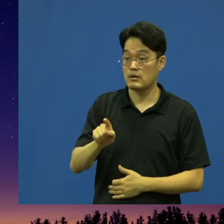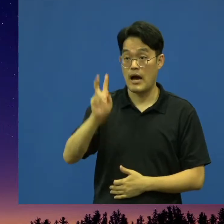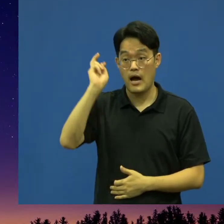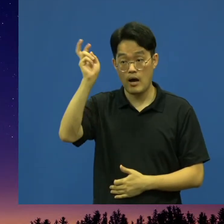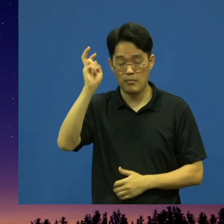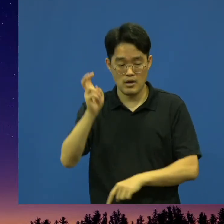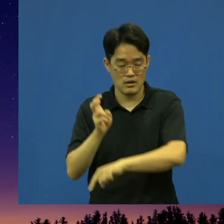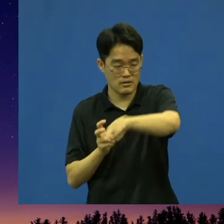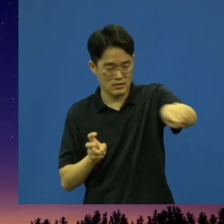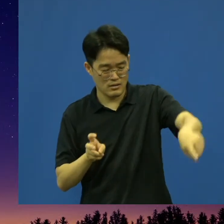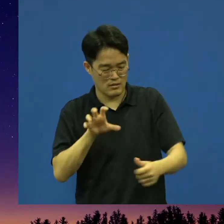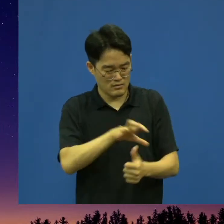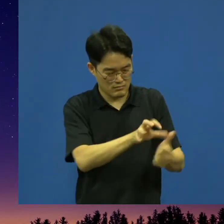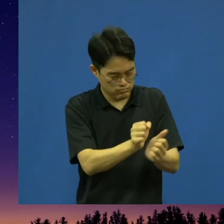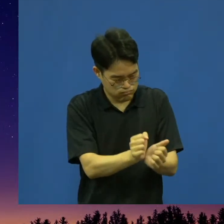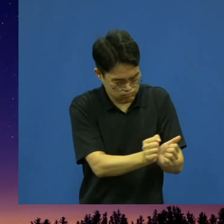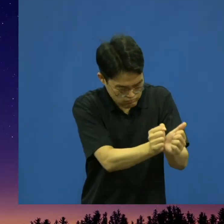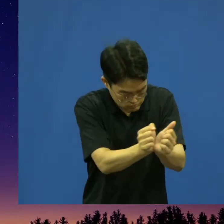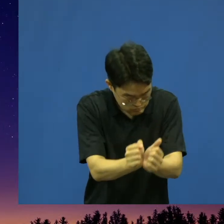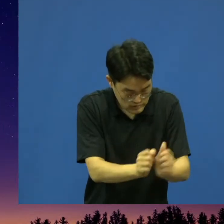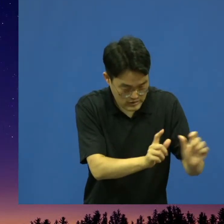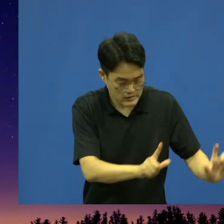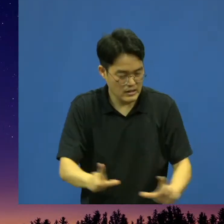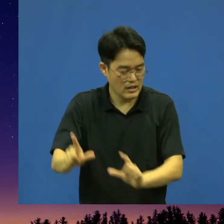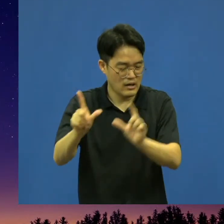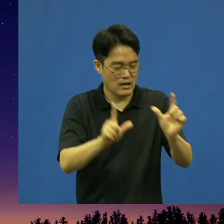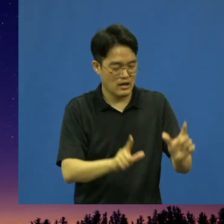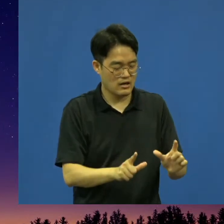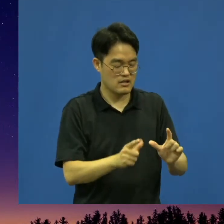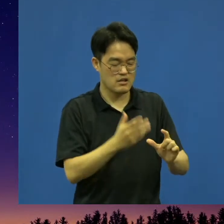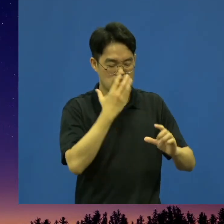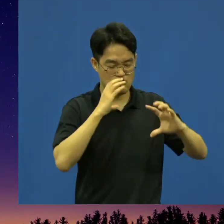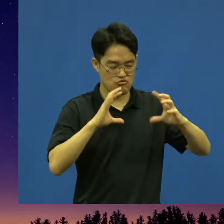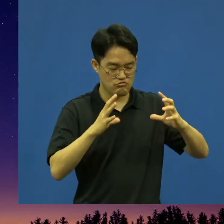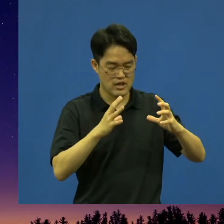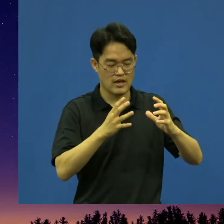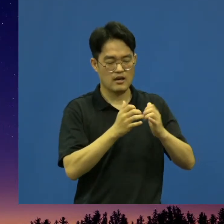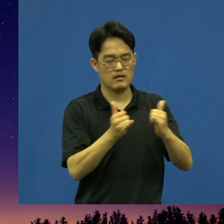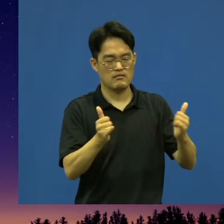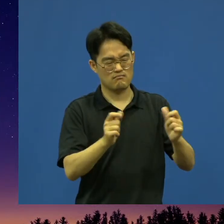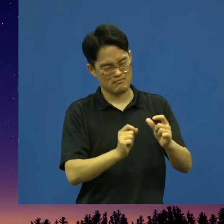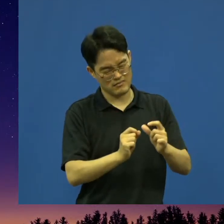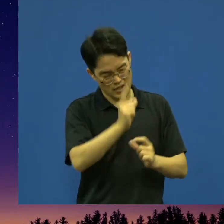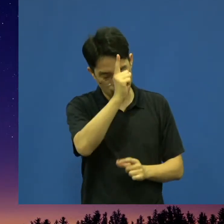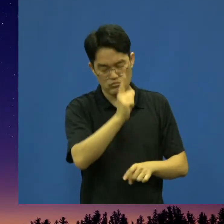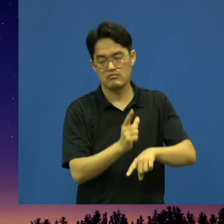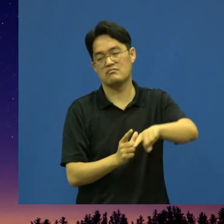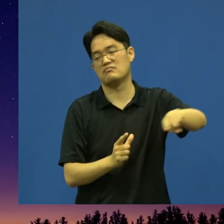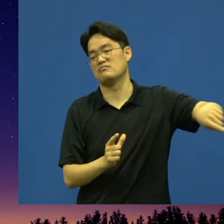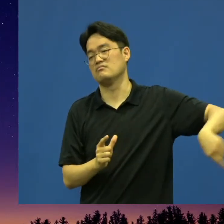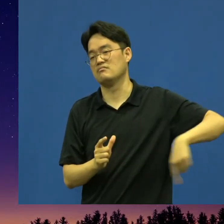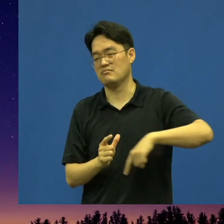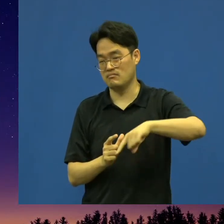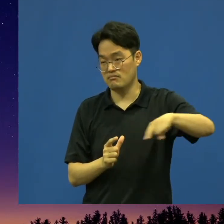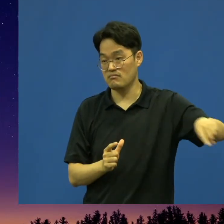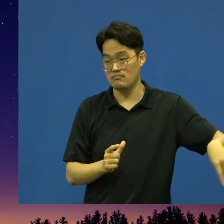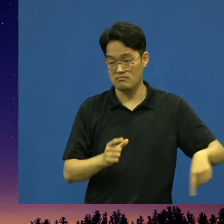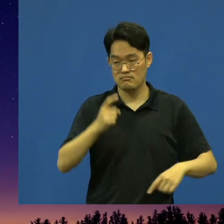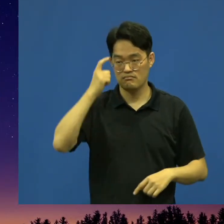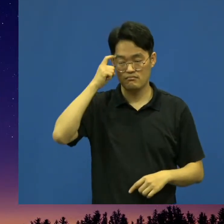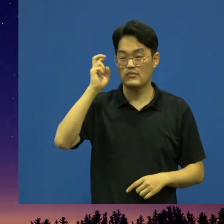유대 백성들의 가장 큰 고통과 질문 중에 하나였을 거예요. 무수한 질문이 쏟아지던